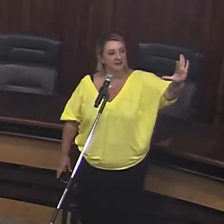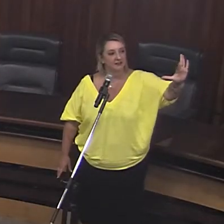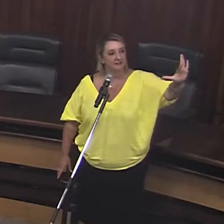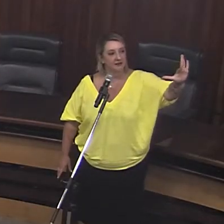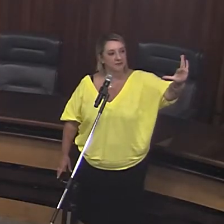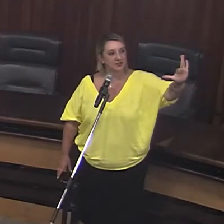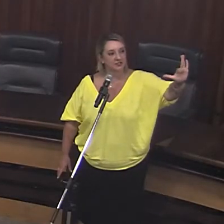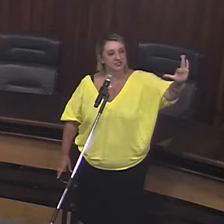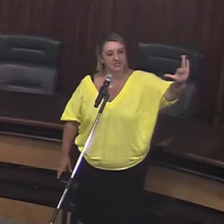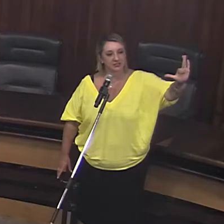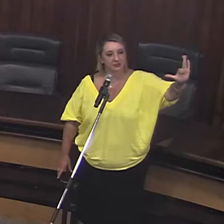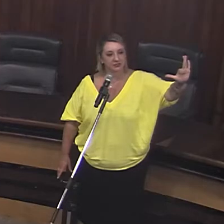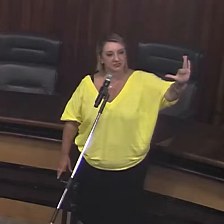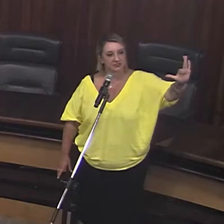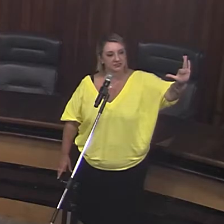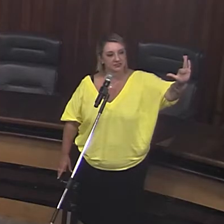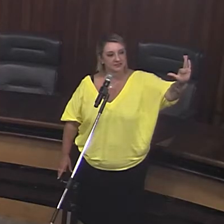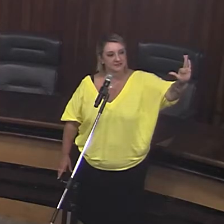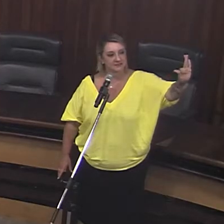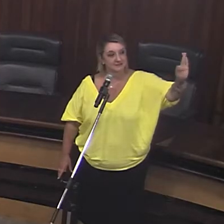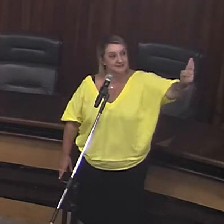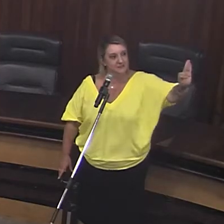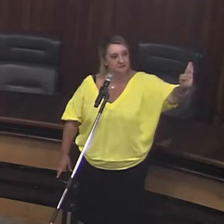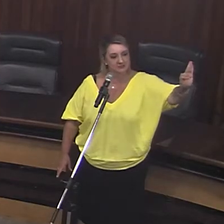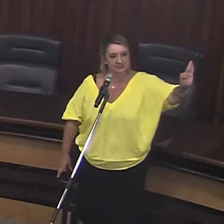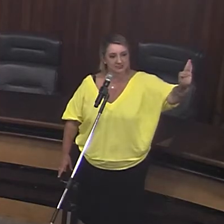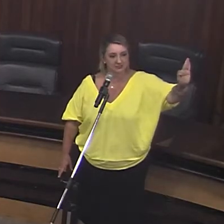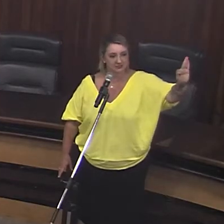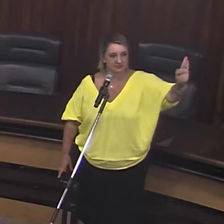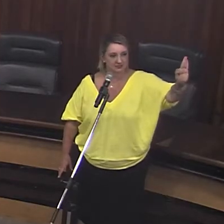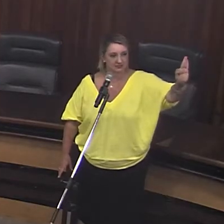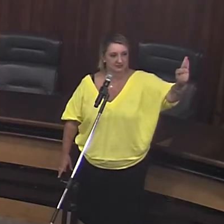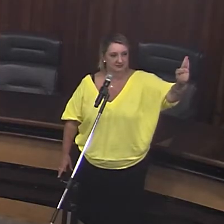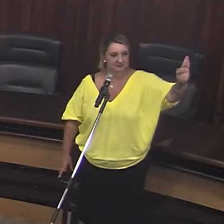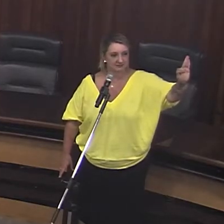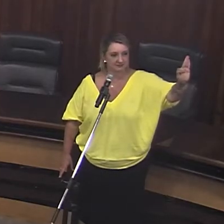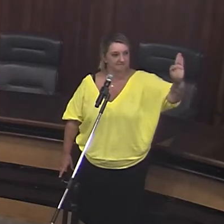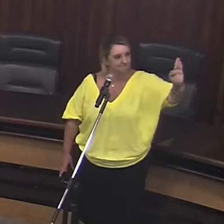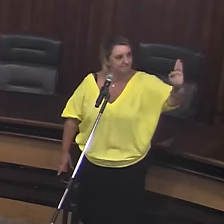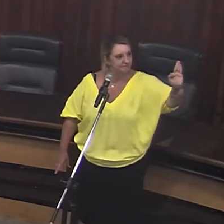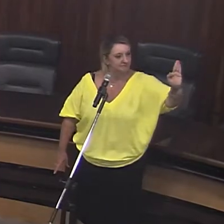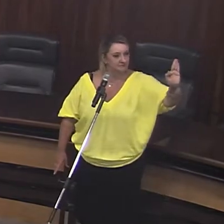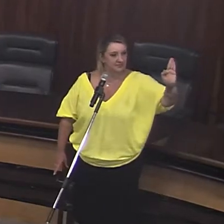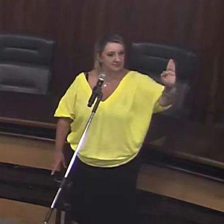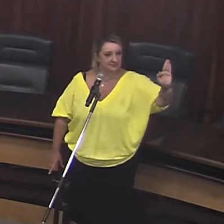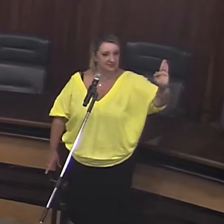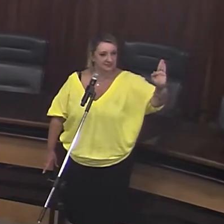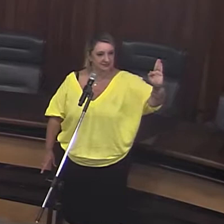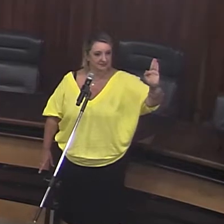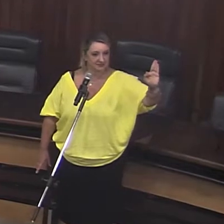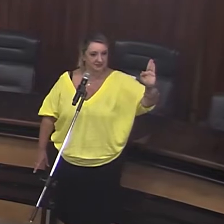Abaixa o indicador. Segura aqui agora. Assim.